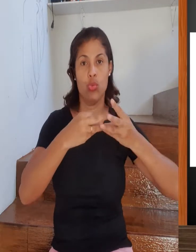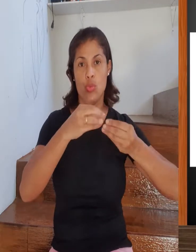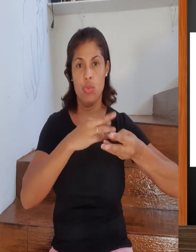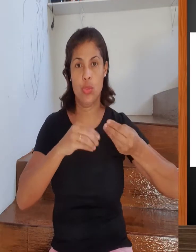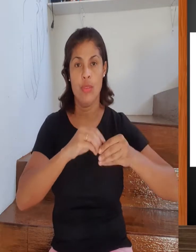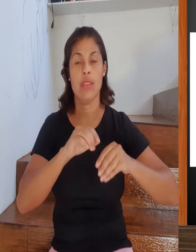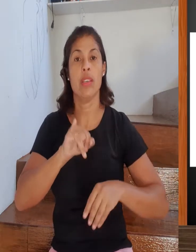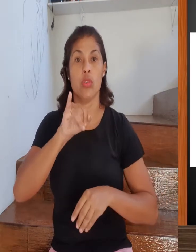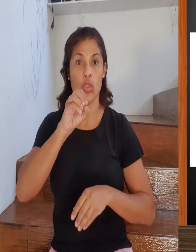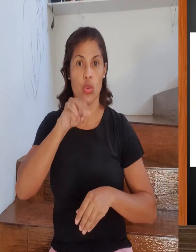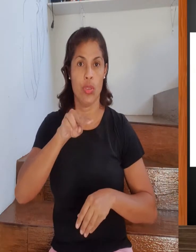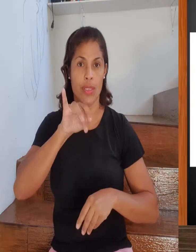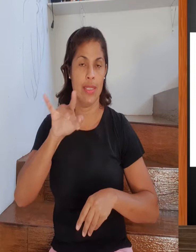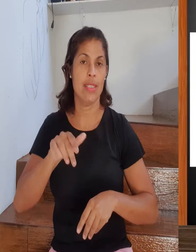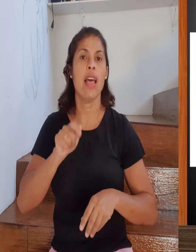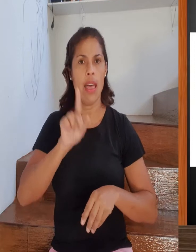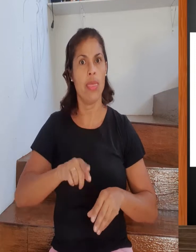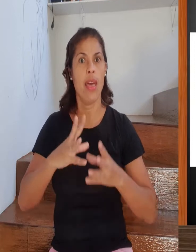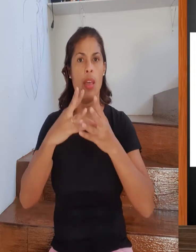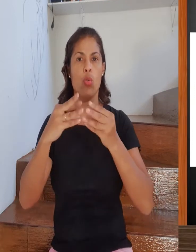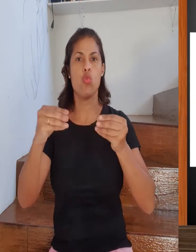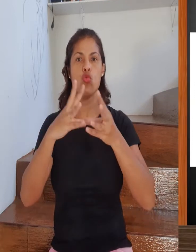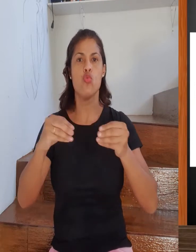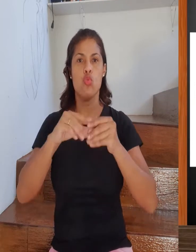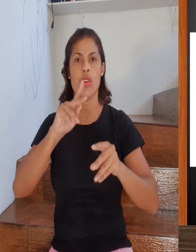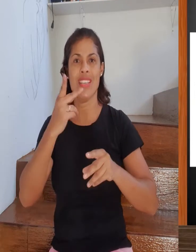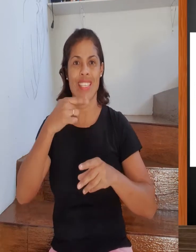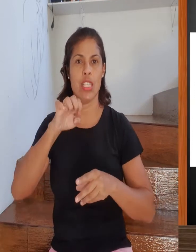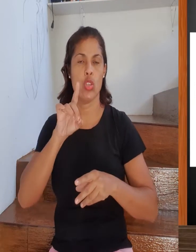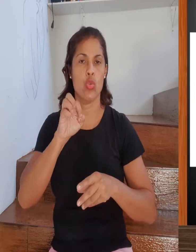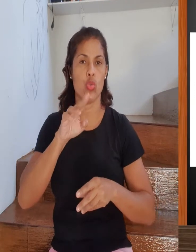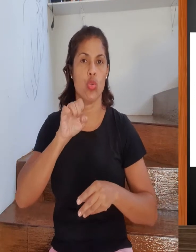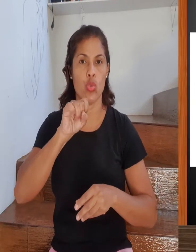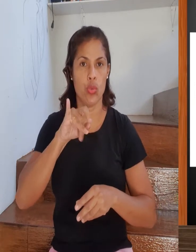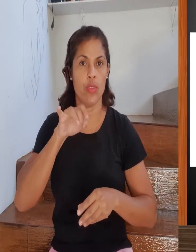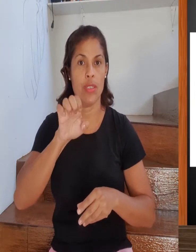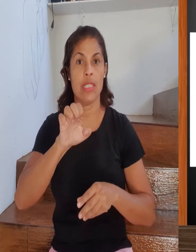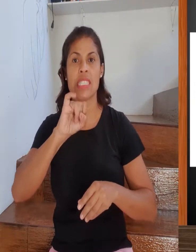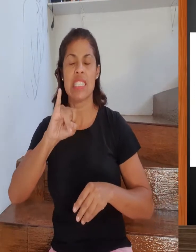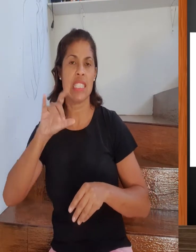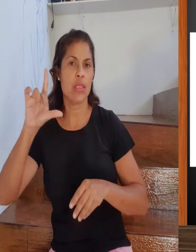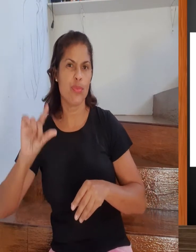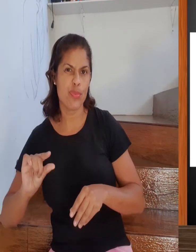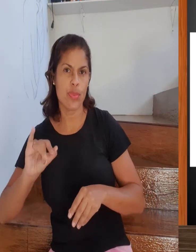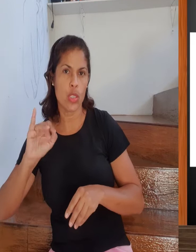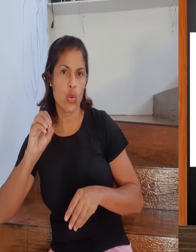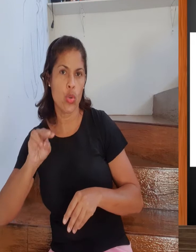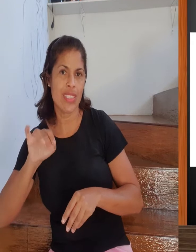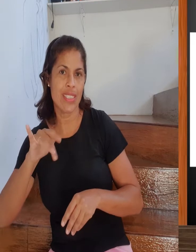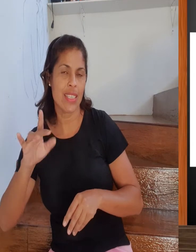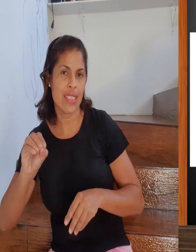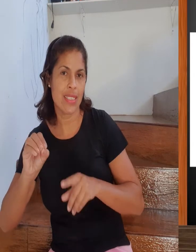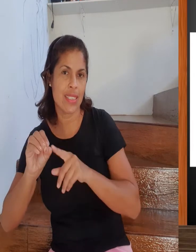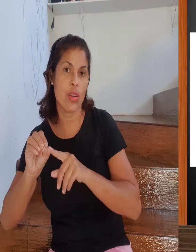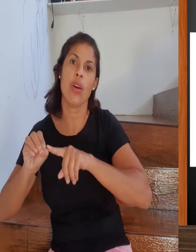Assim, moléculas ionizadas são hidrossolúveis e aquelas moléculas com um grau de ionização menor